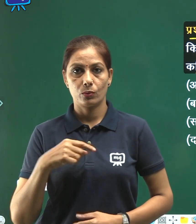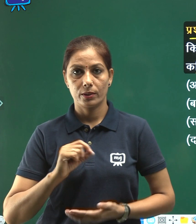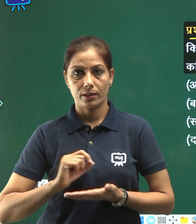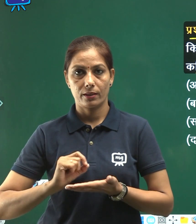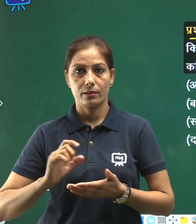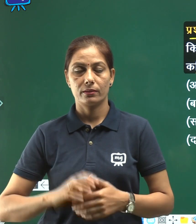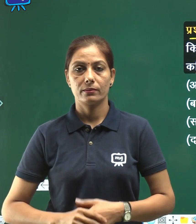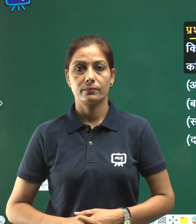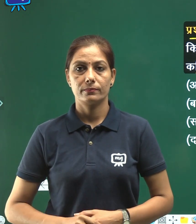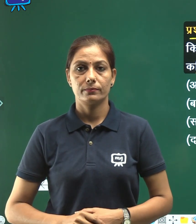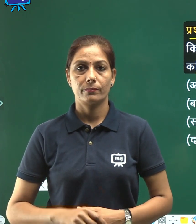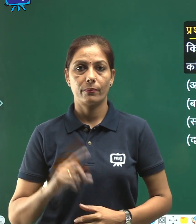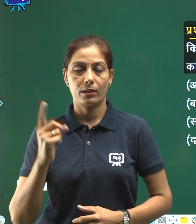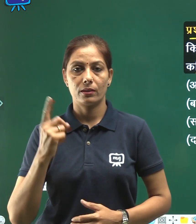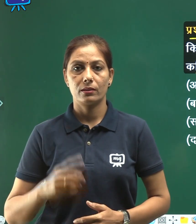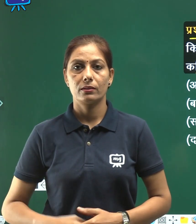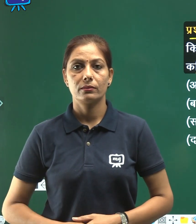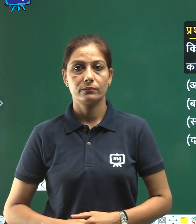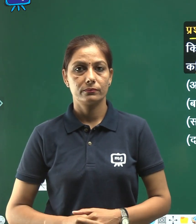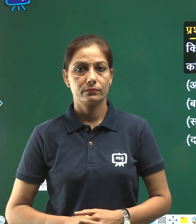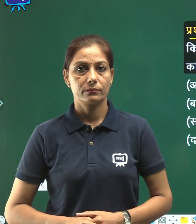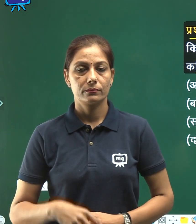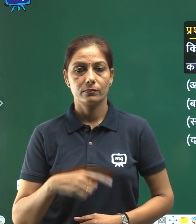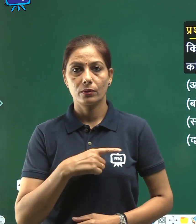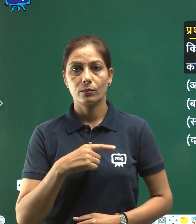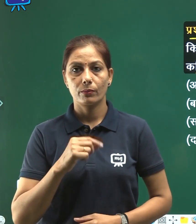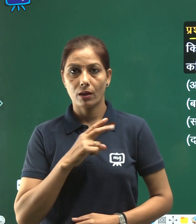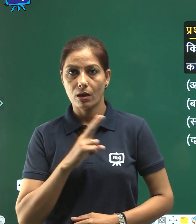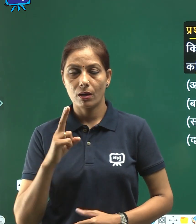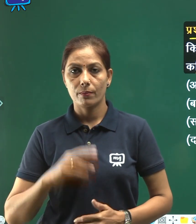है। पहला इन दिनों,